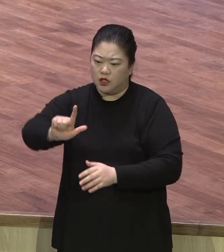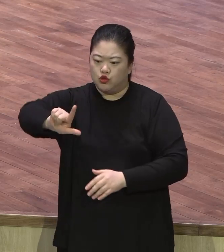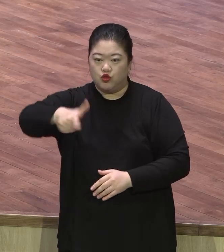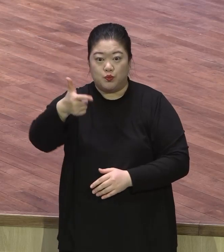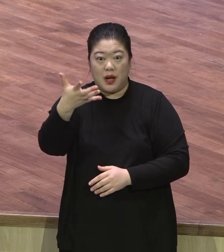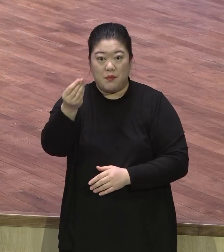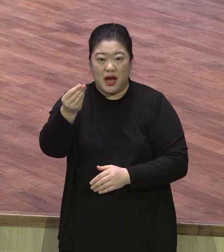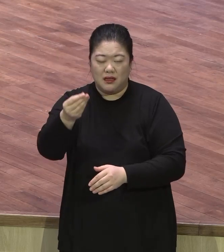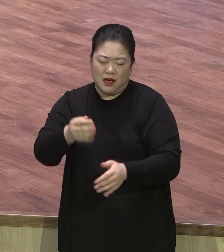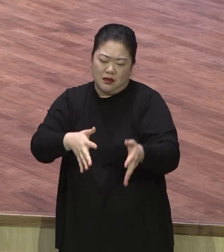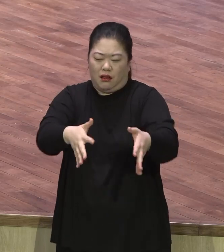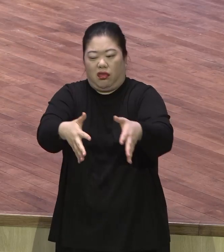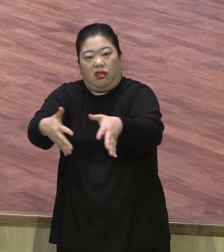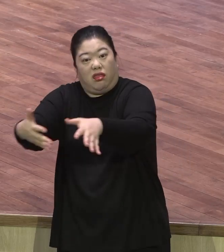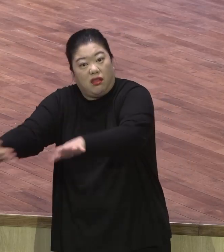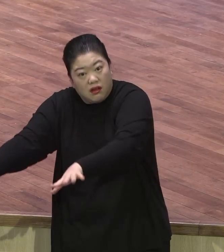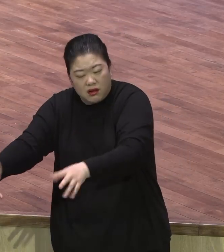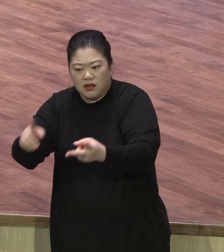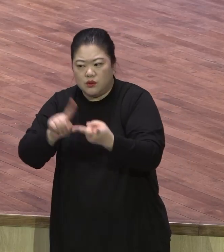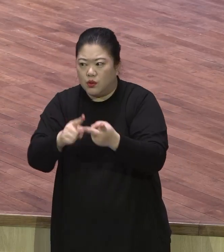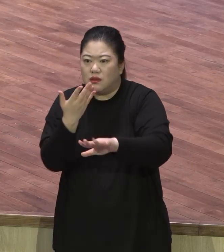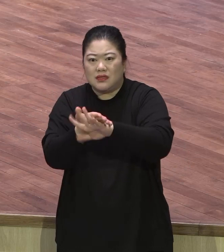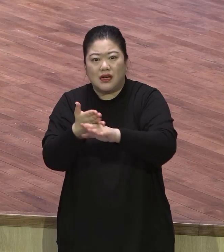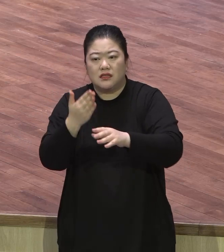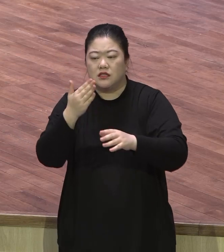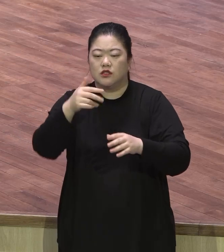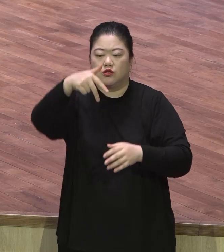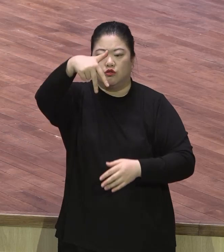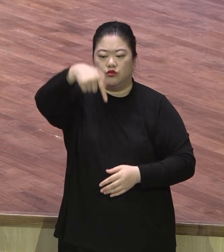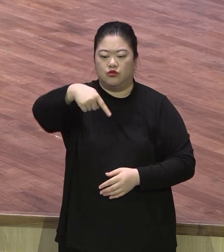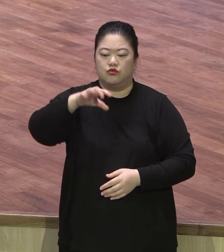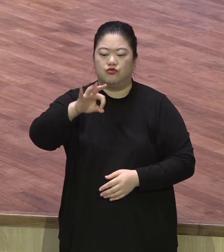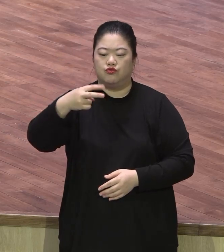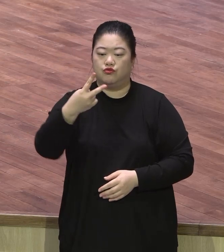죽여버리고 지금 또 저 중동에